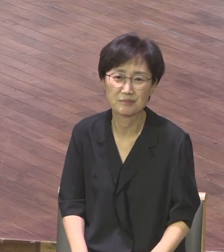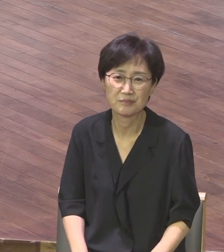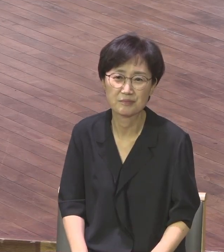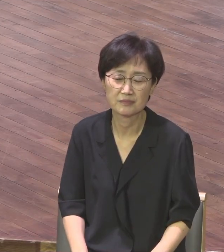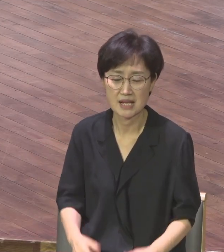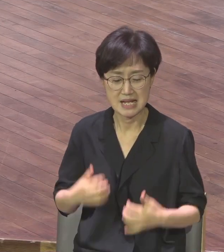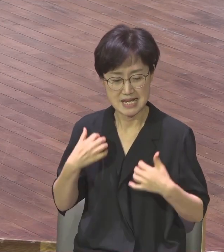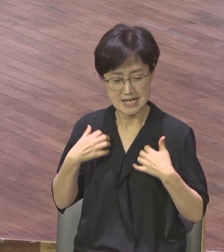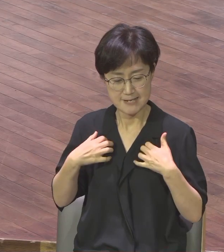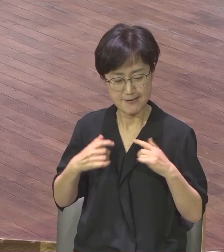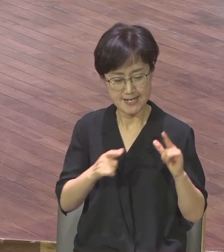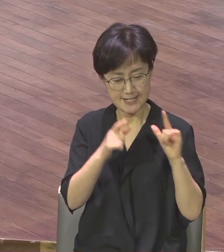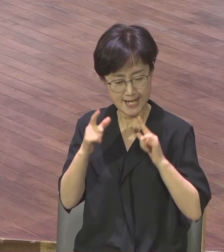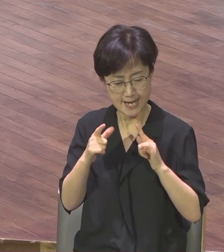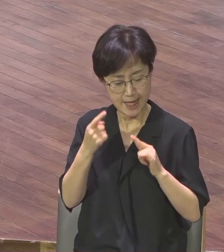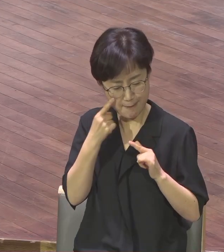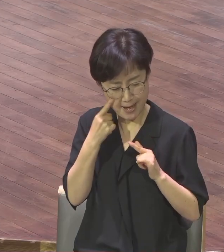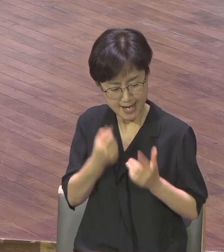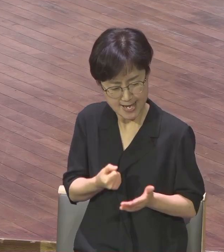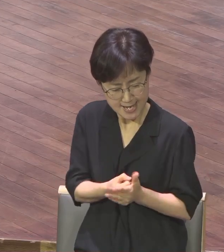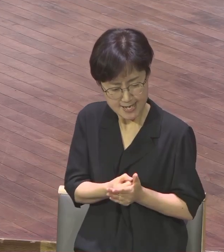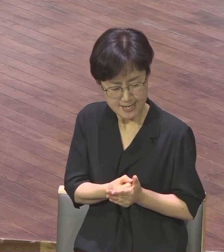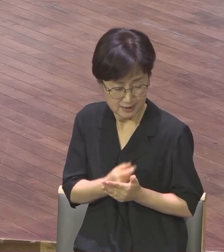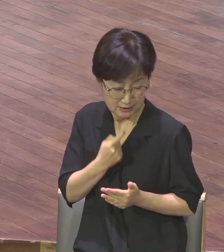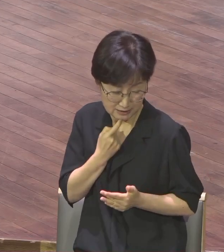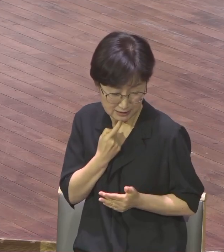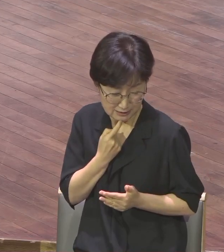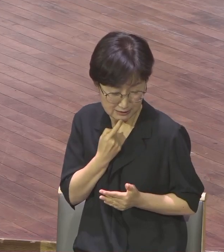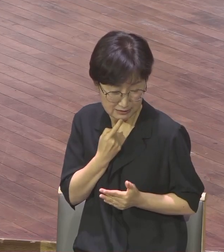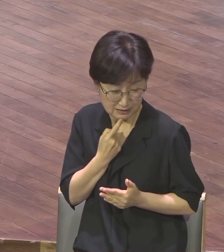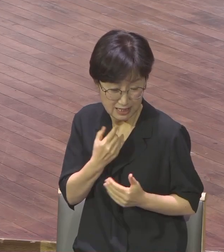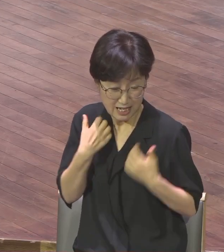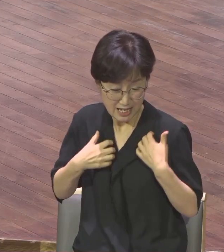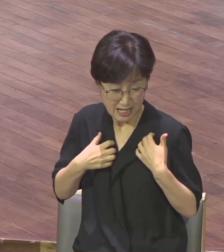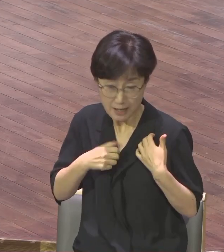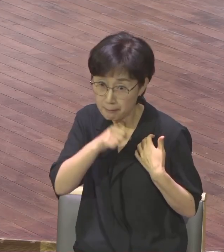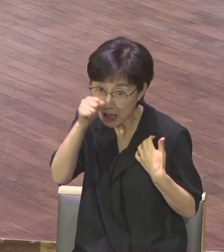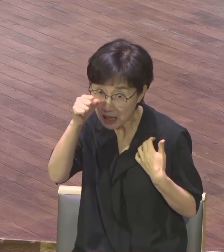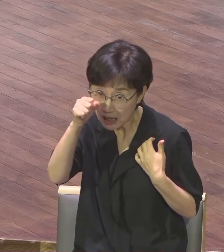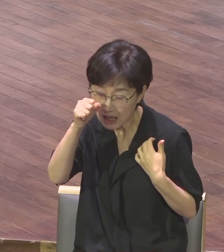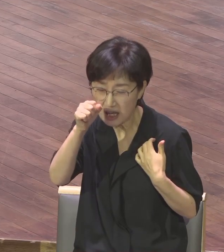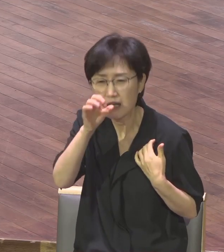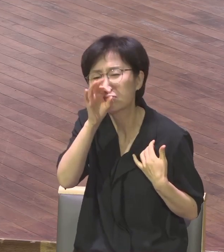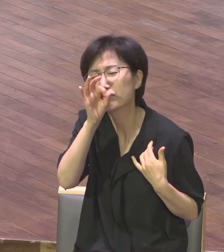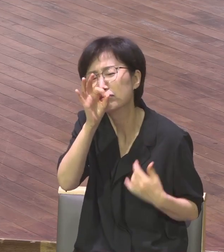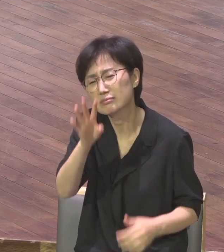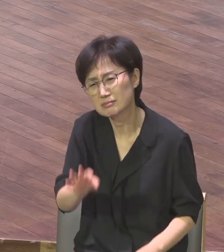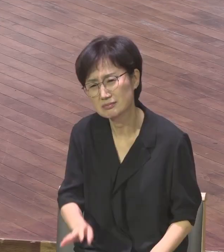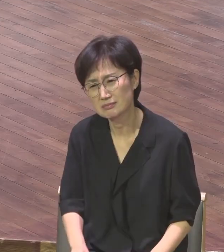내가 유쾌하게 살아야 되겠다 유쾌해집니까? 안 되잖아요.